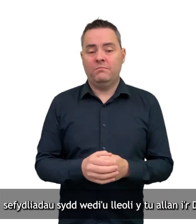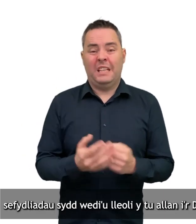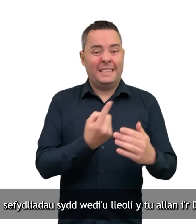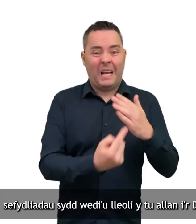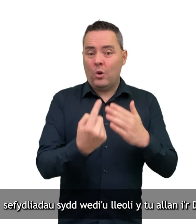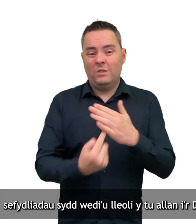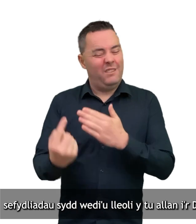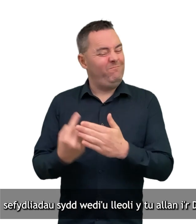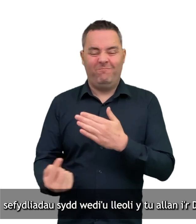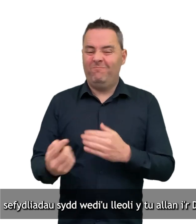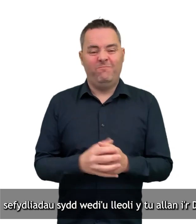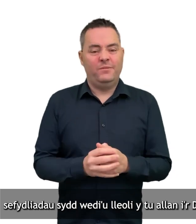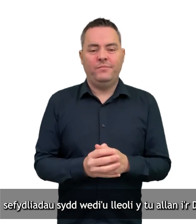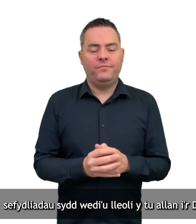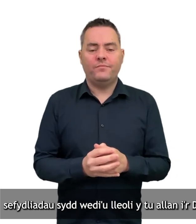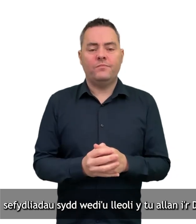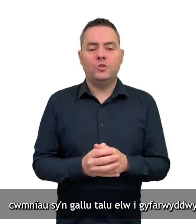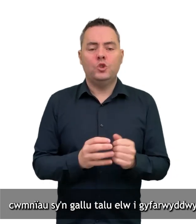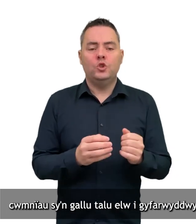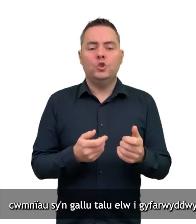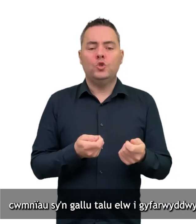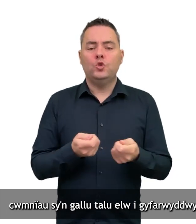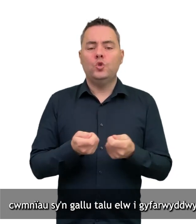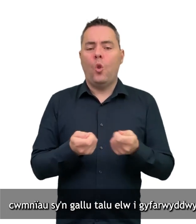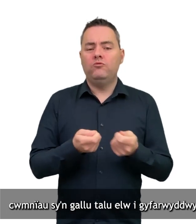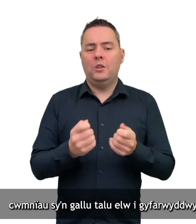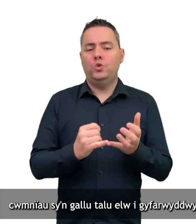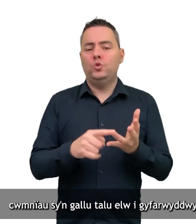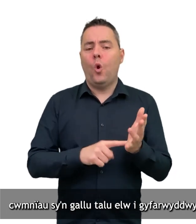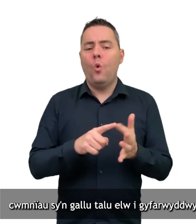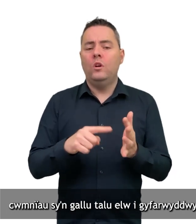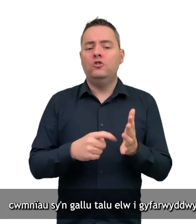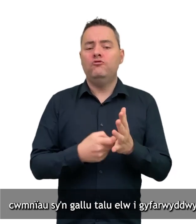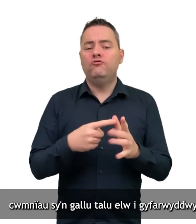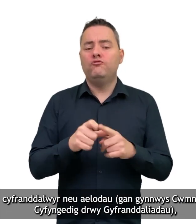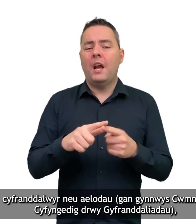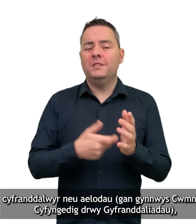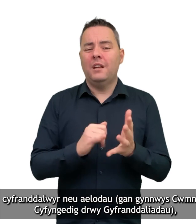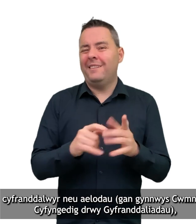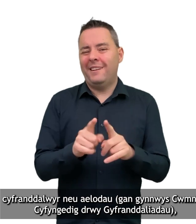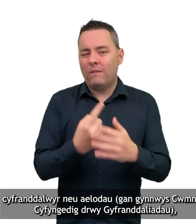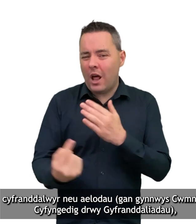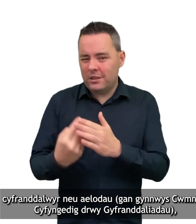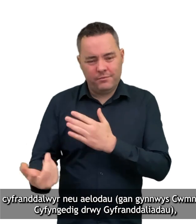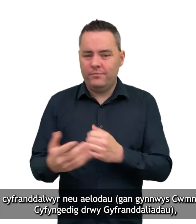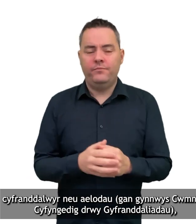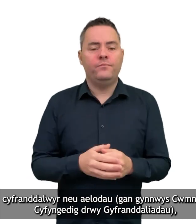y tu allan i'r Deyrnas Unedig, cwmnïau sy'n gallu talu elw i gyfarwyddwyr, cyfrandalwyr neu aelodau, gan